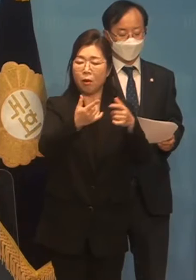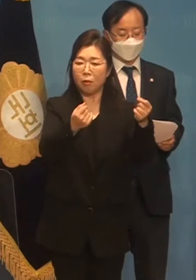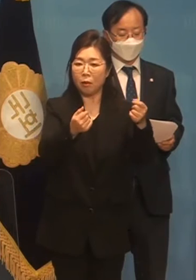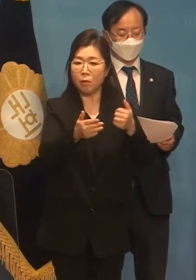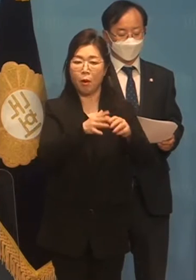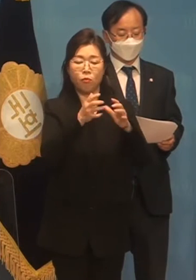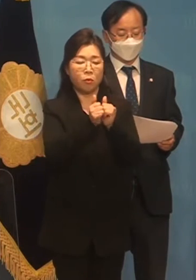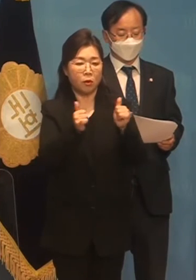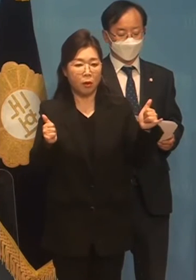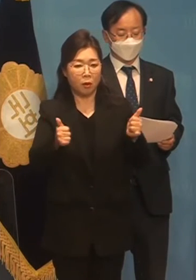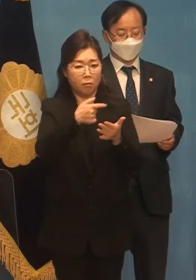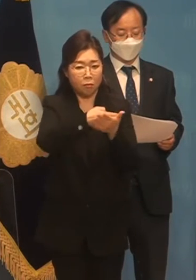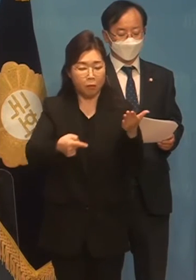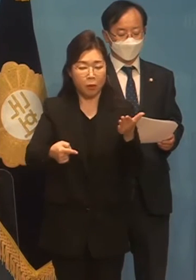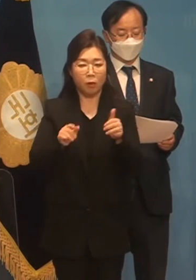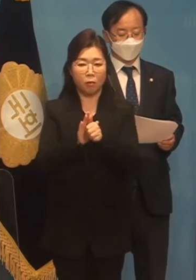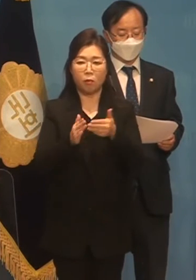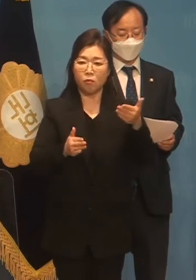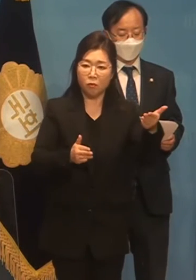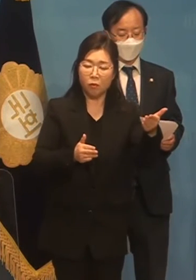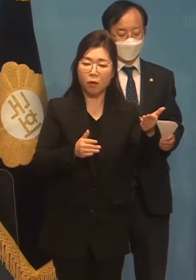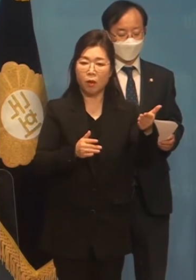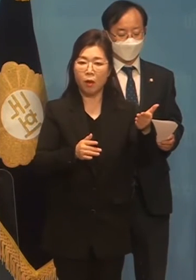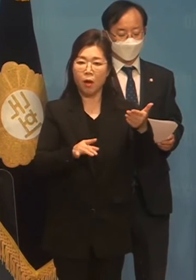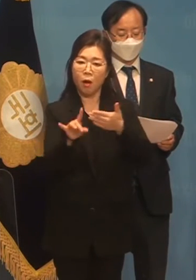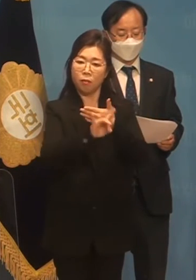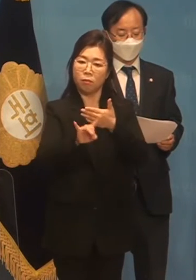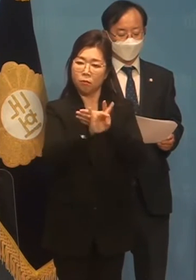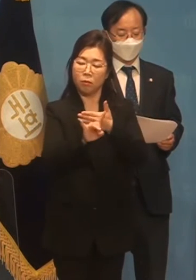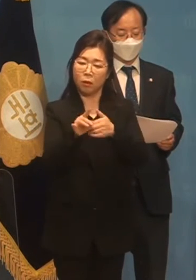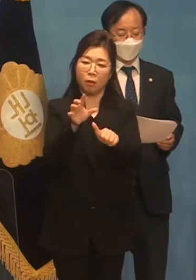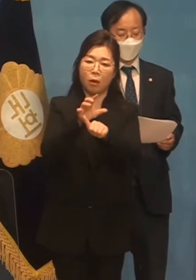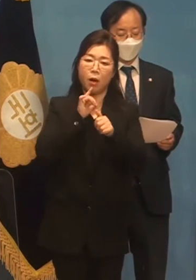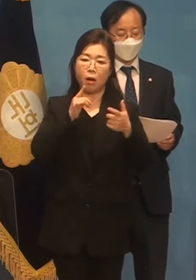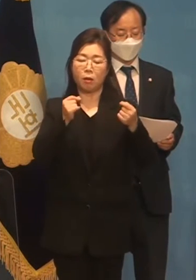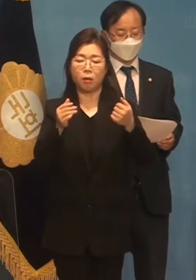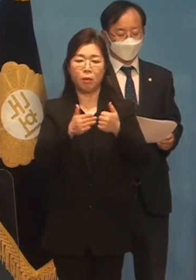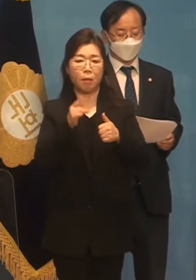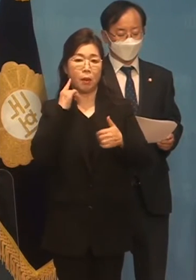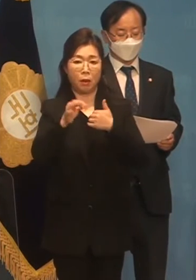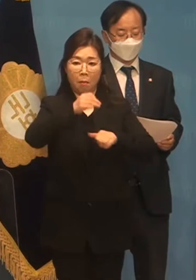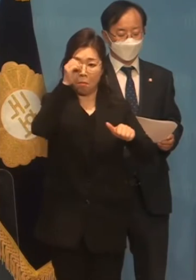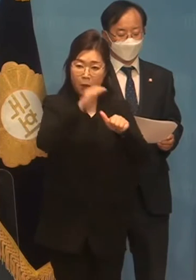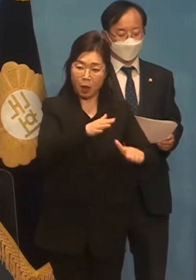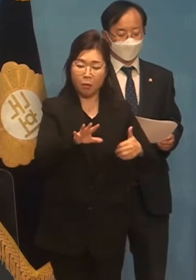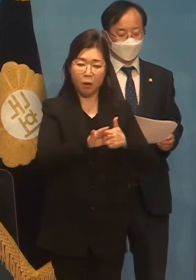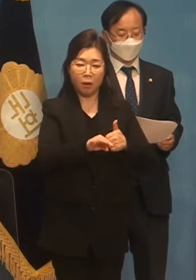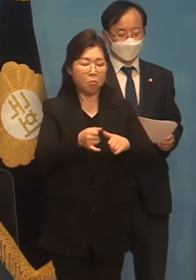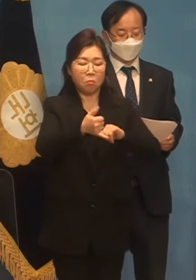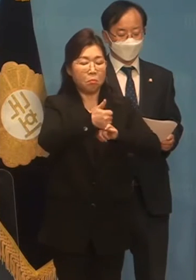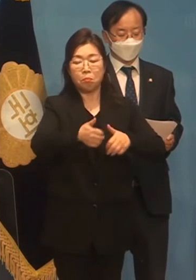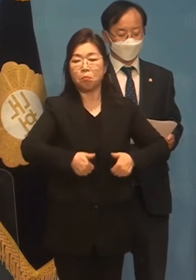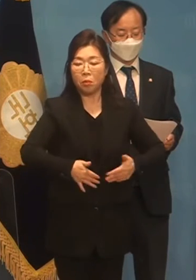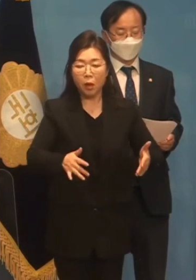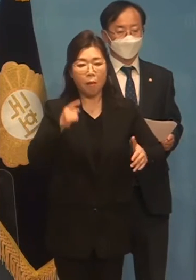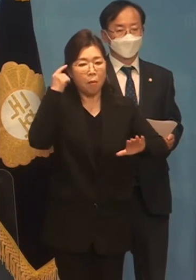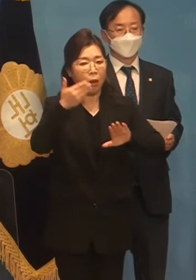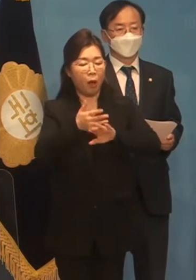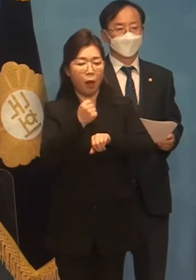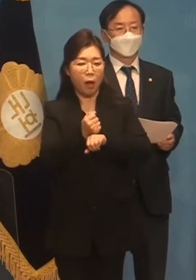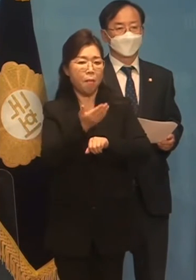코로나19 손실보상 추경으로 매수하려는 의도에서 더 나아가 낙선하면 반대할 수도